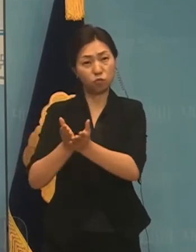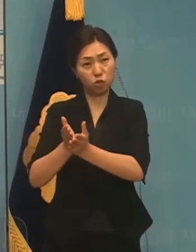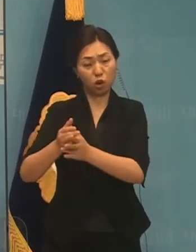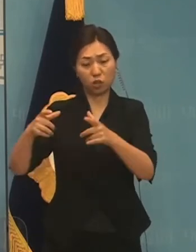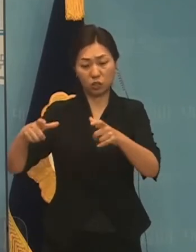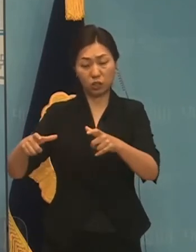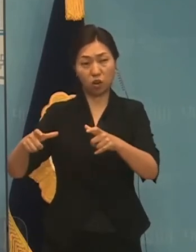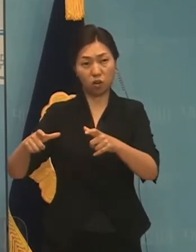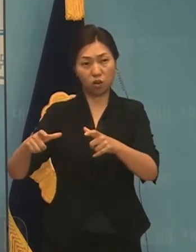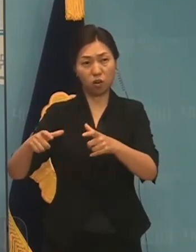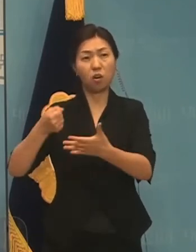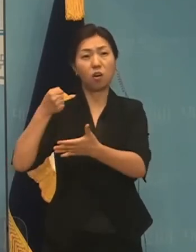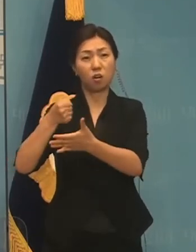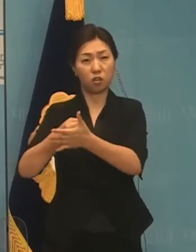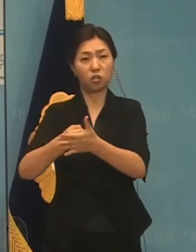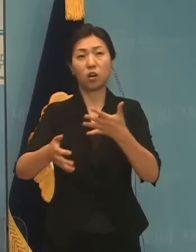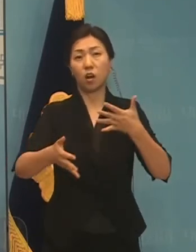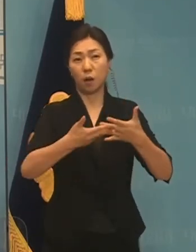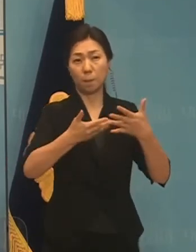또